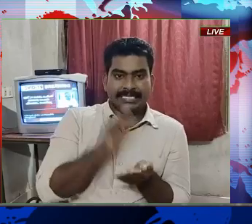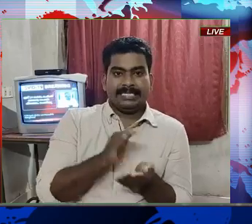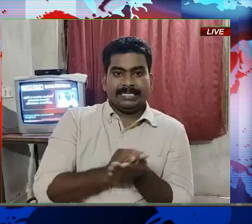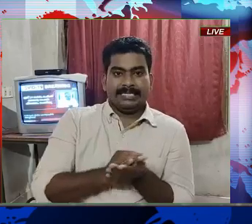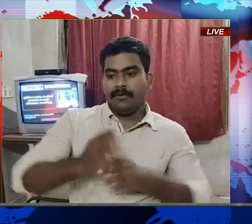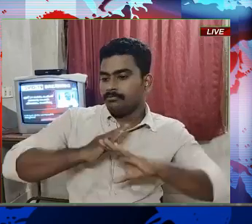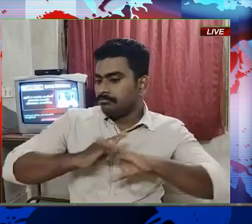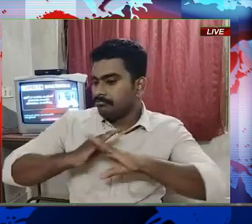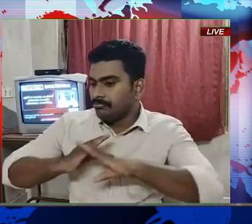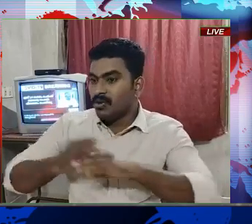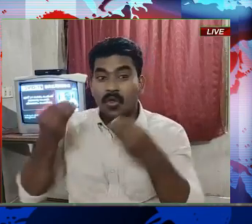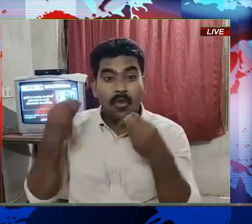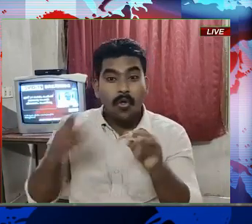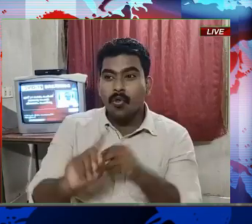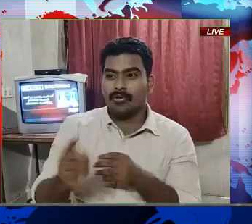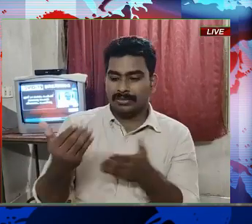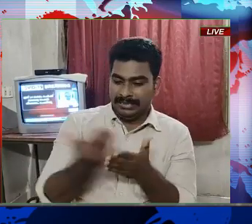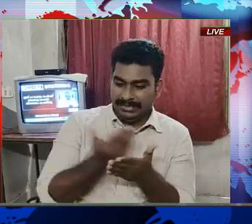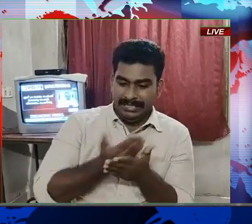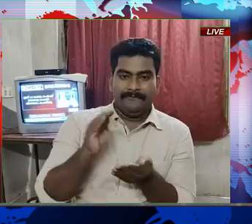ഇപ്പോൾ വിളവിൻ്റെ സമയമാണ്.